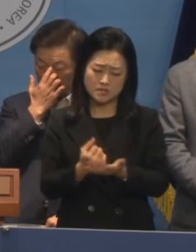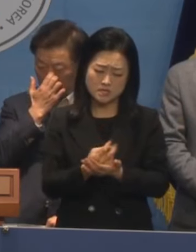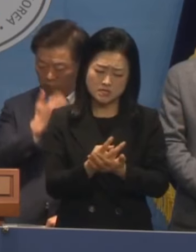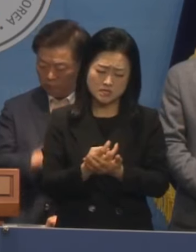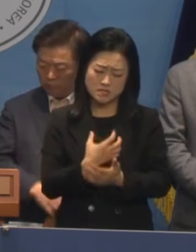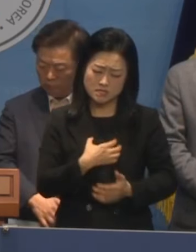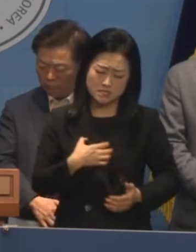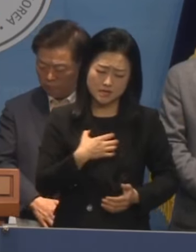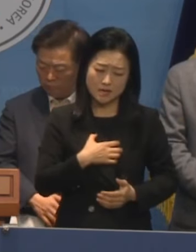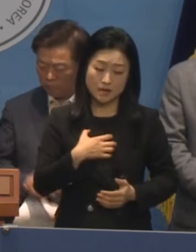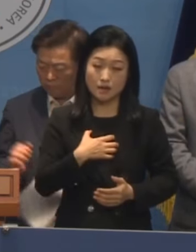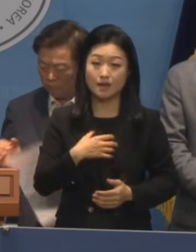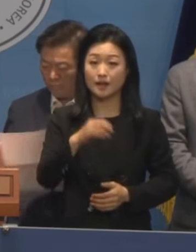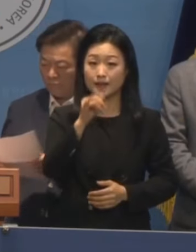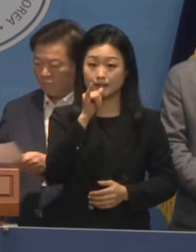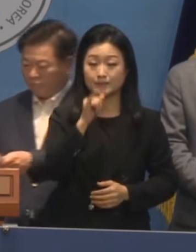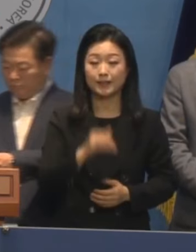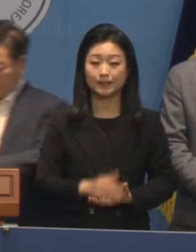뒤흔들고